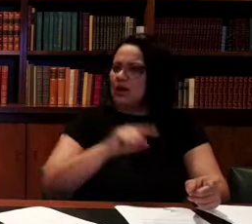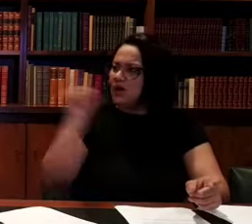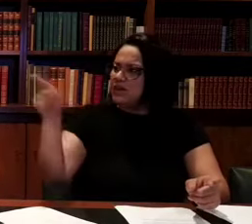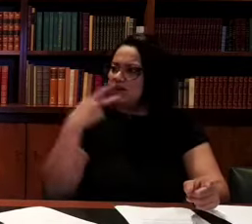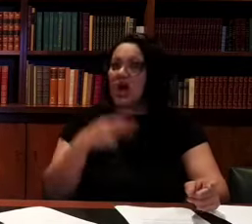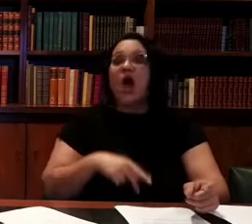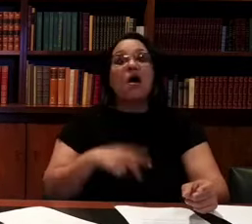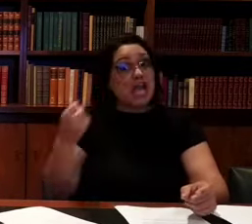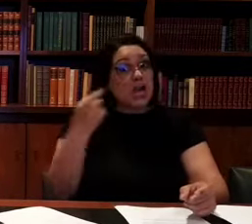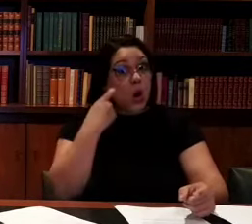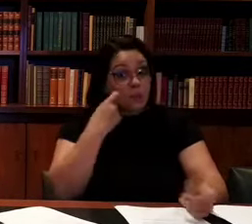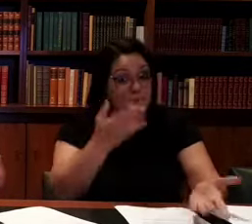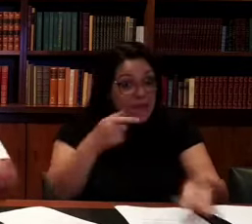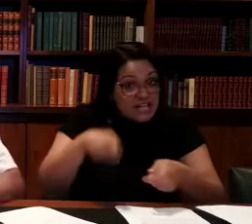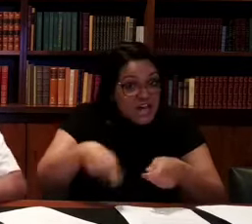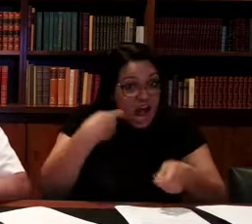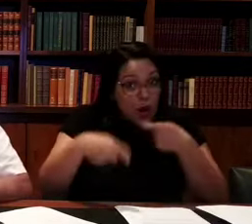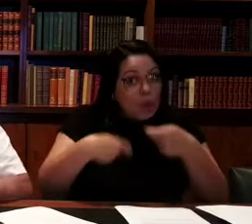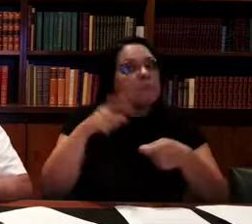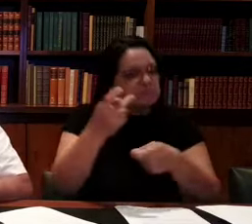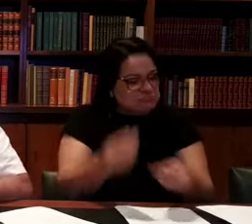inteligente é